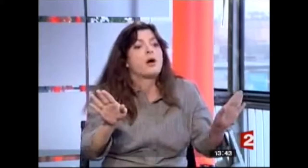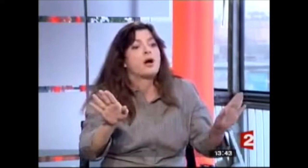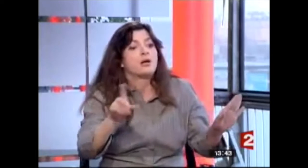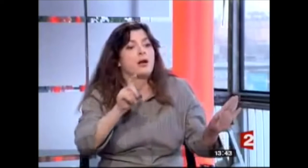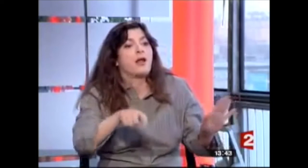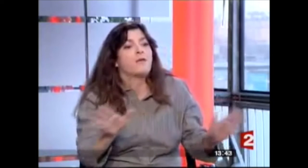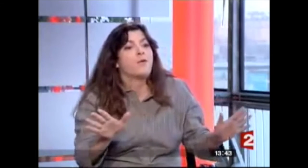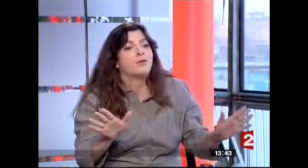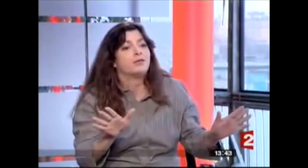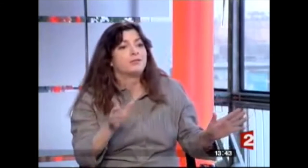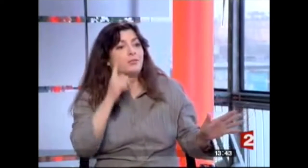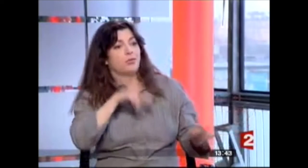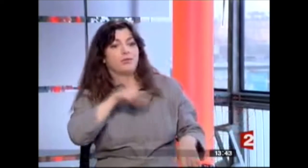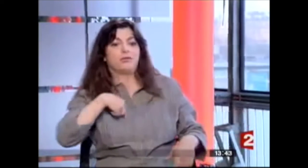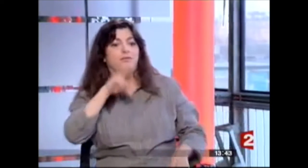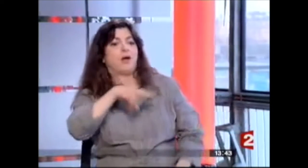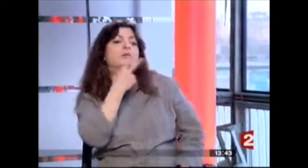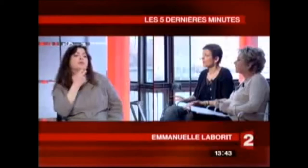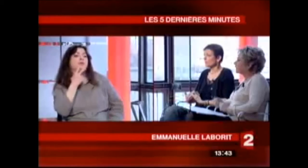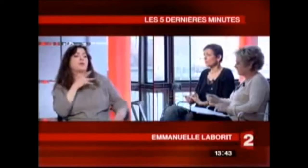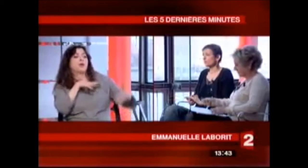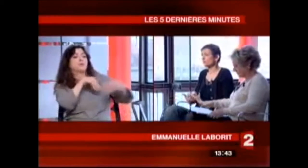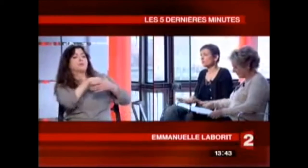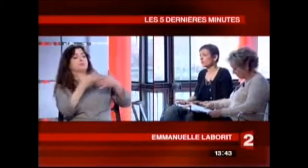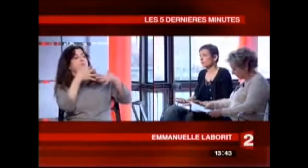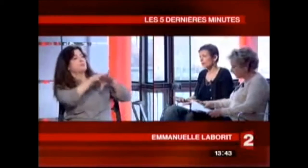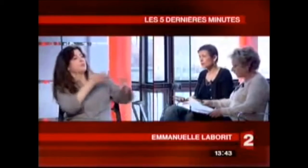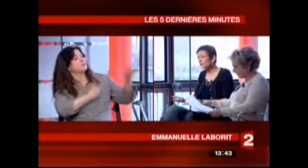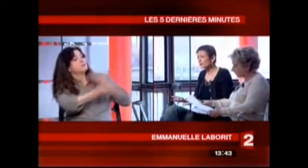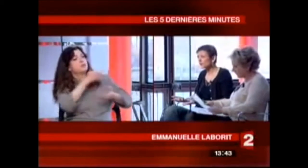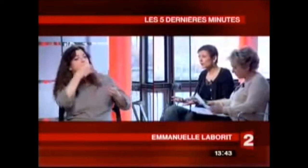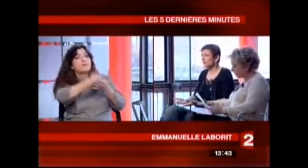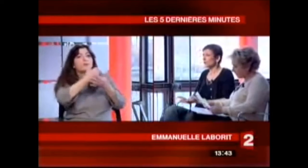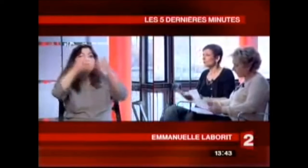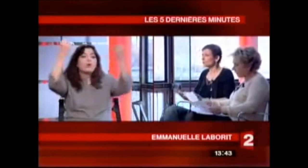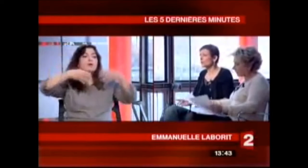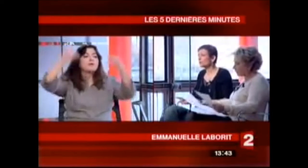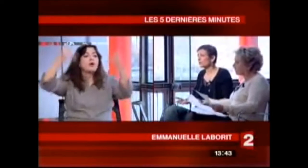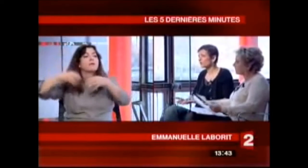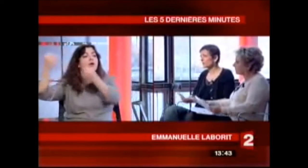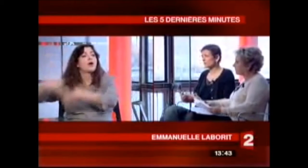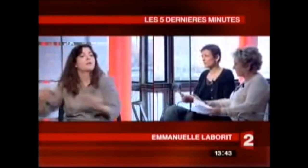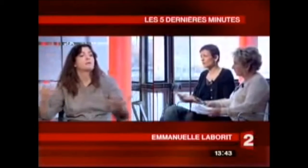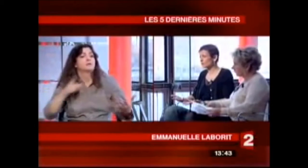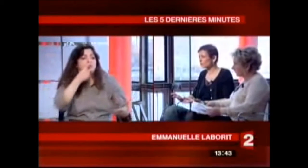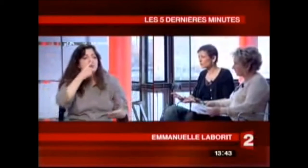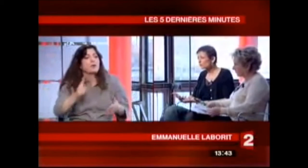obligatoire. C'est obligatoire, il faut le faire, parce que nous sommes des citoyens à part entière, n'est-ce pas? Nous sommes là pour avoir les mêmes informations que tous.